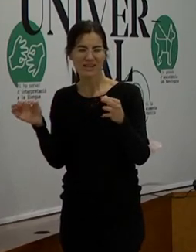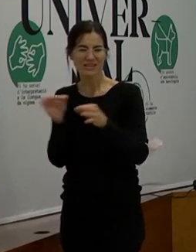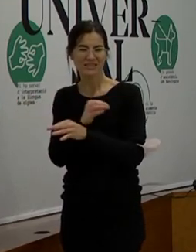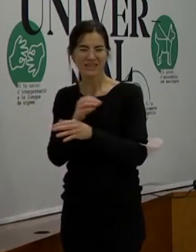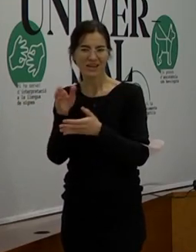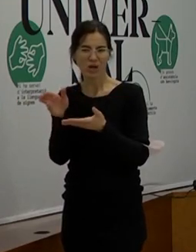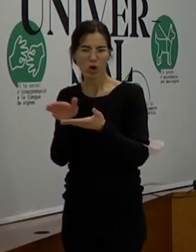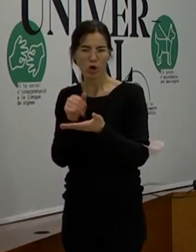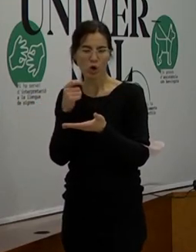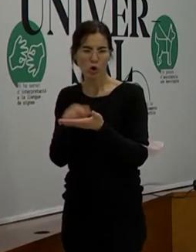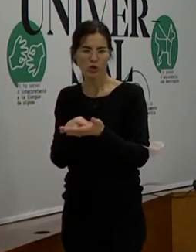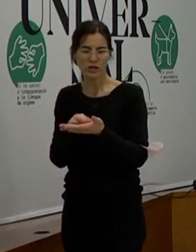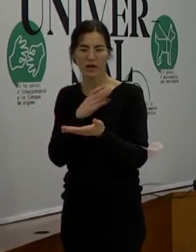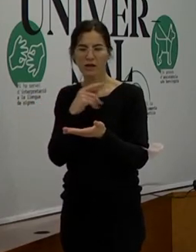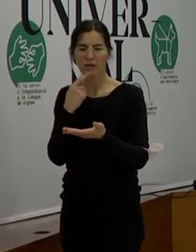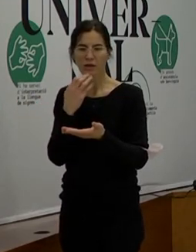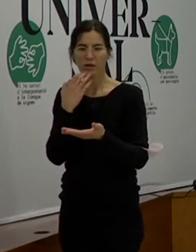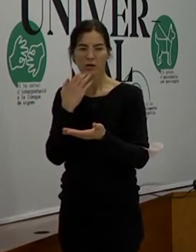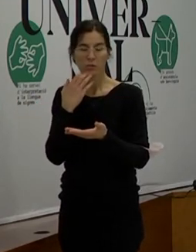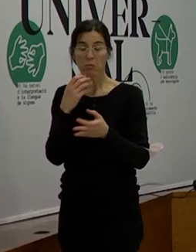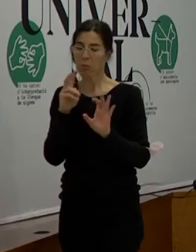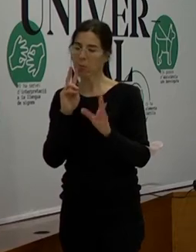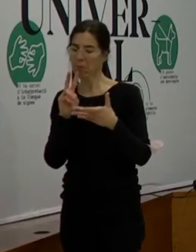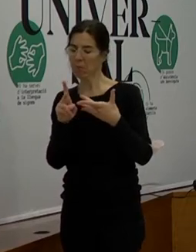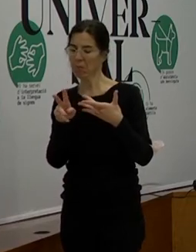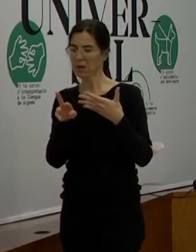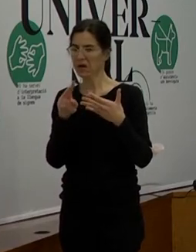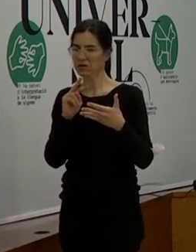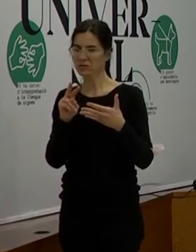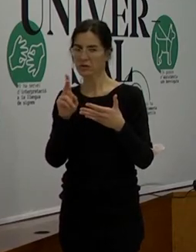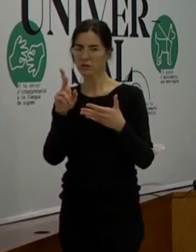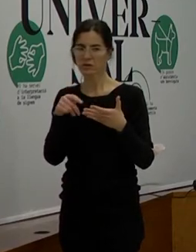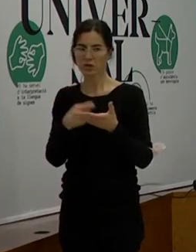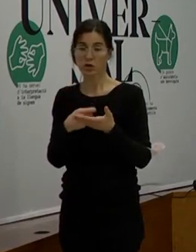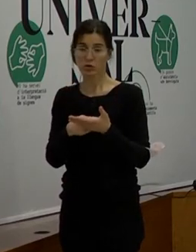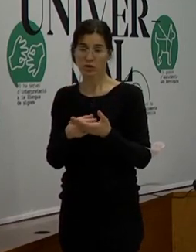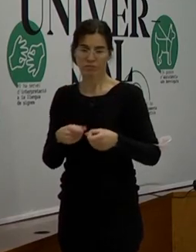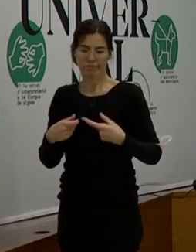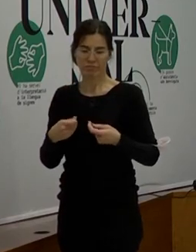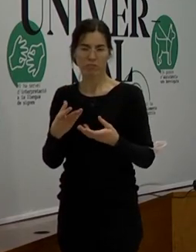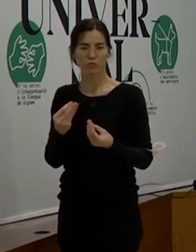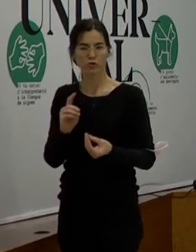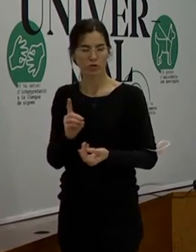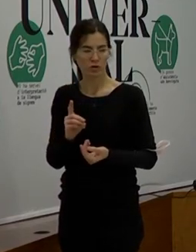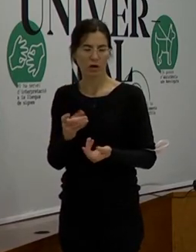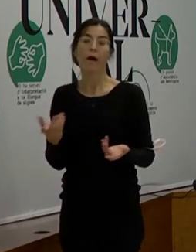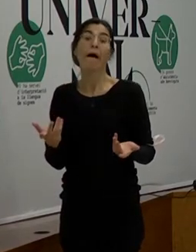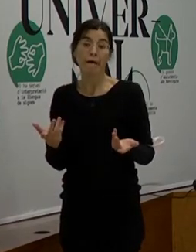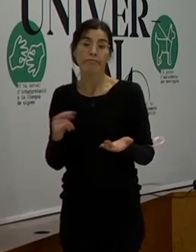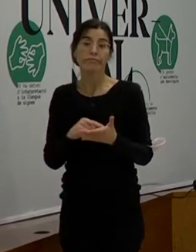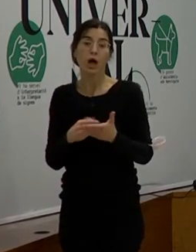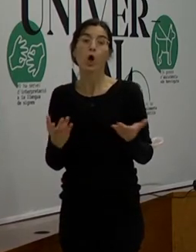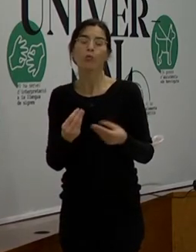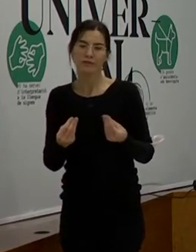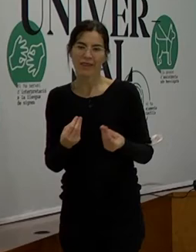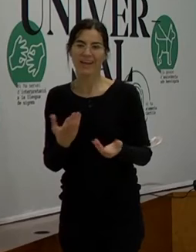coste. O sigui, que no es noti i que no costi més diners. Ah, i això com es fa?